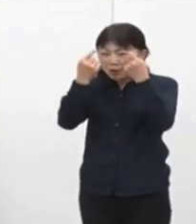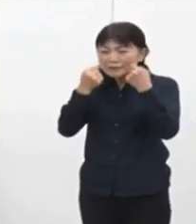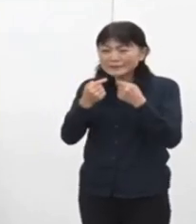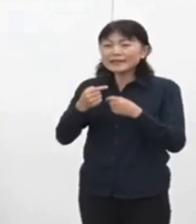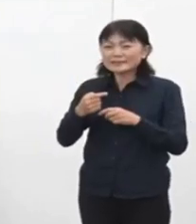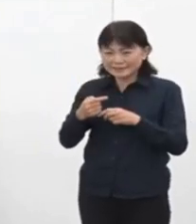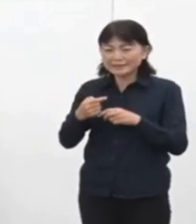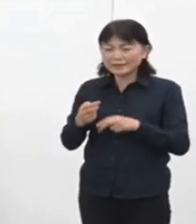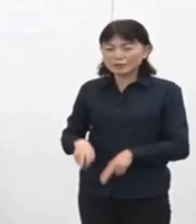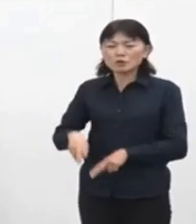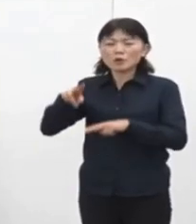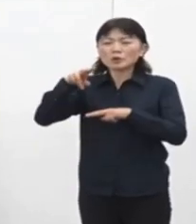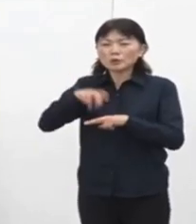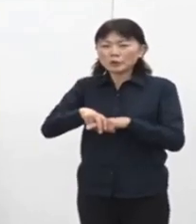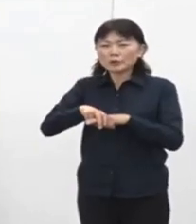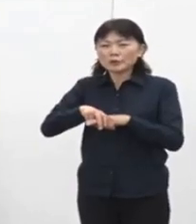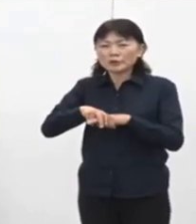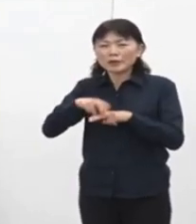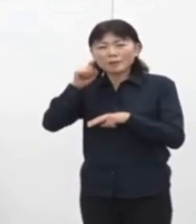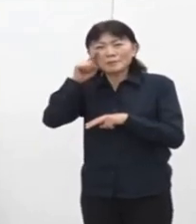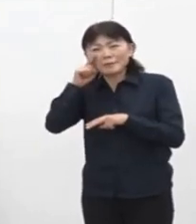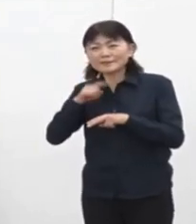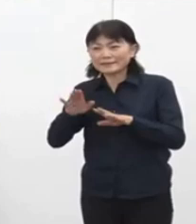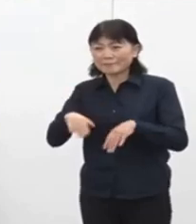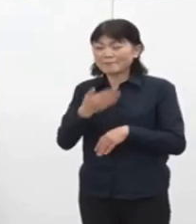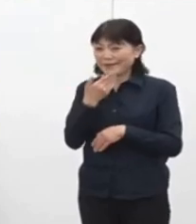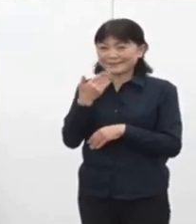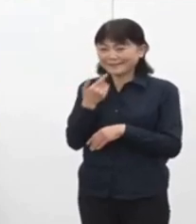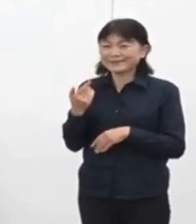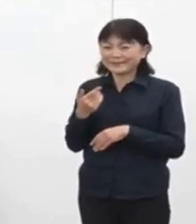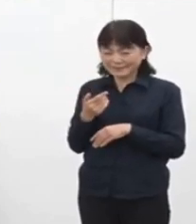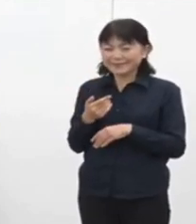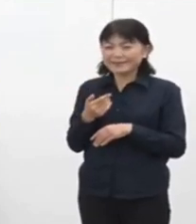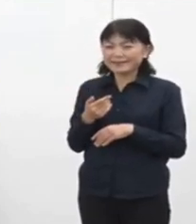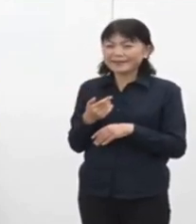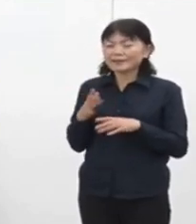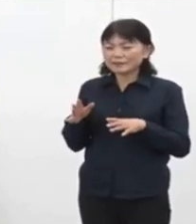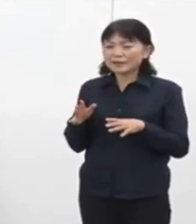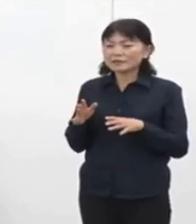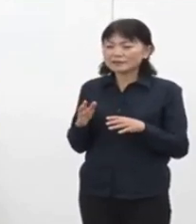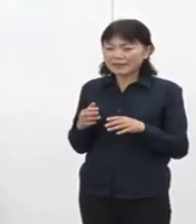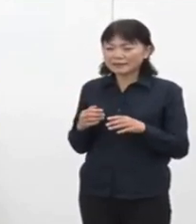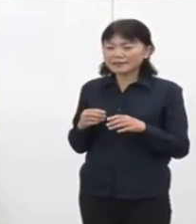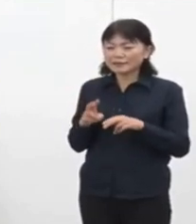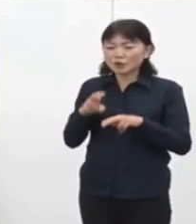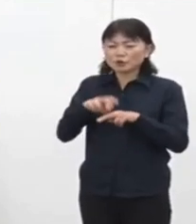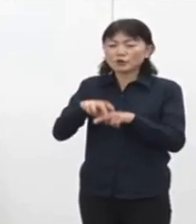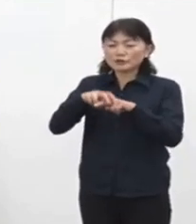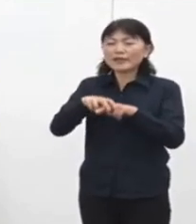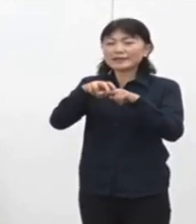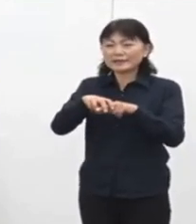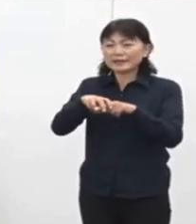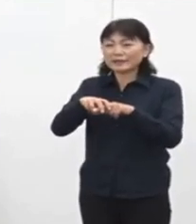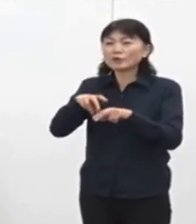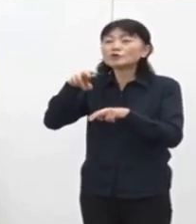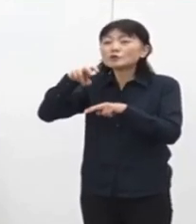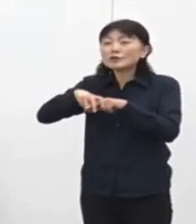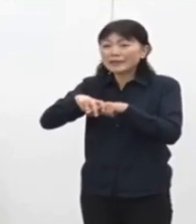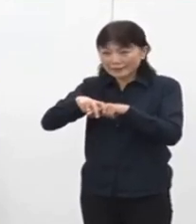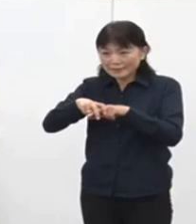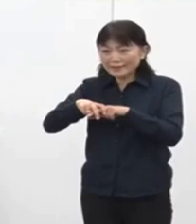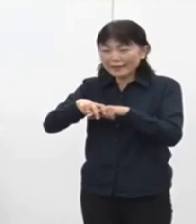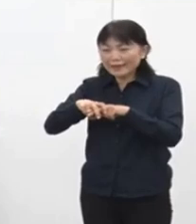ってはったんで載ったんですけど、便利ですよ。これはもうあのたくさん人乗せてこうゆっくりですけどあの進んでいくモビリティでして